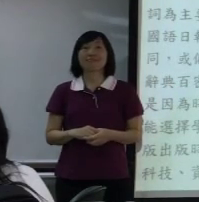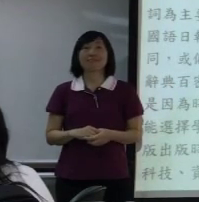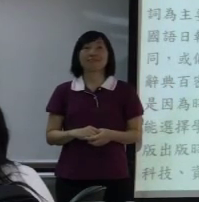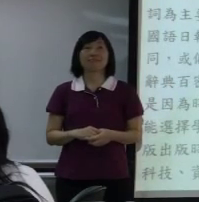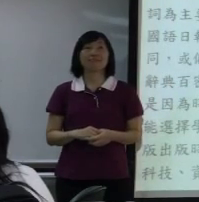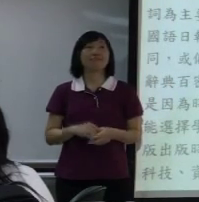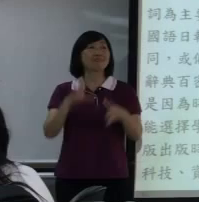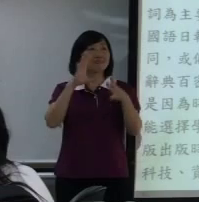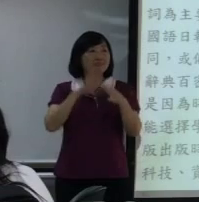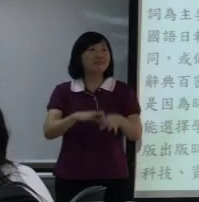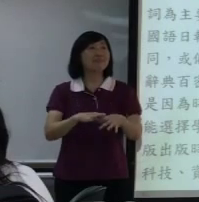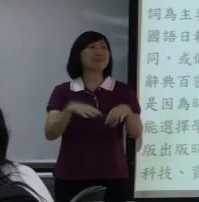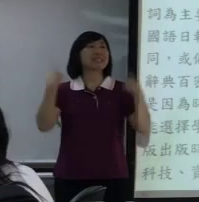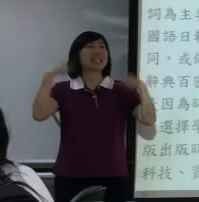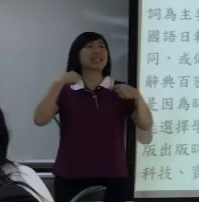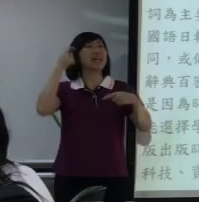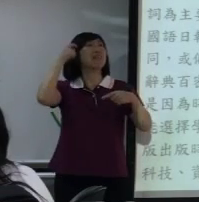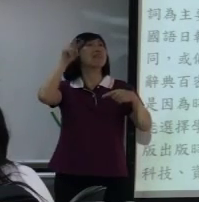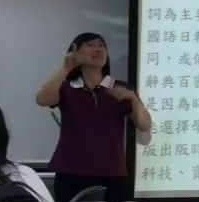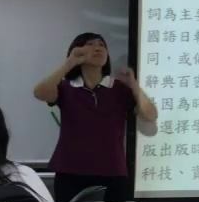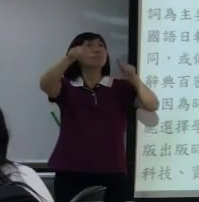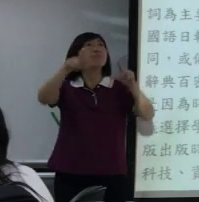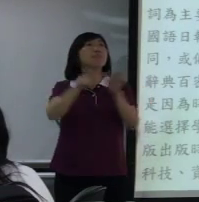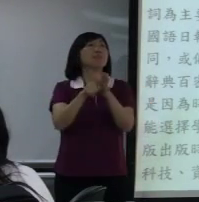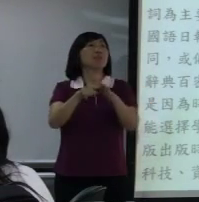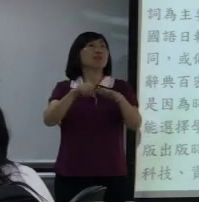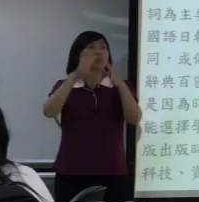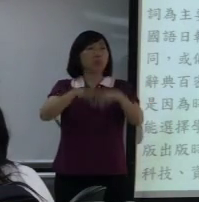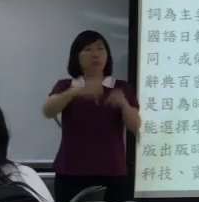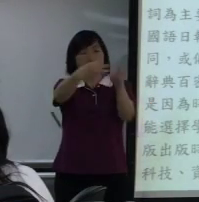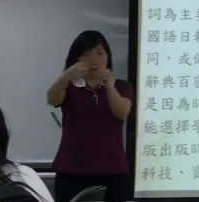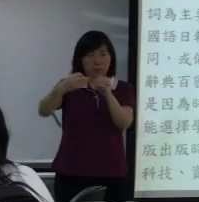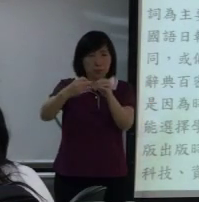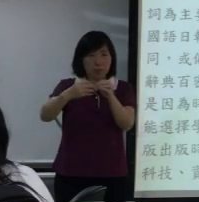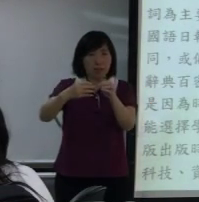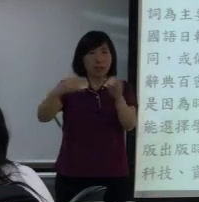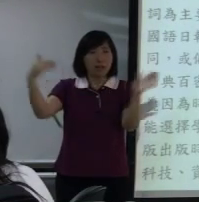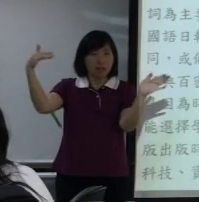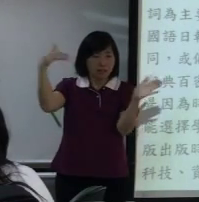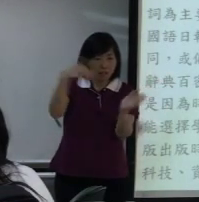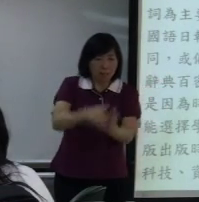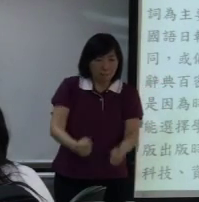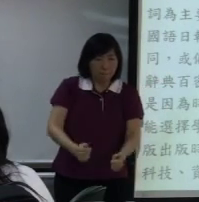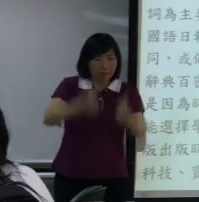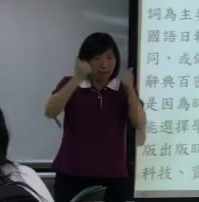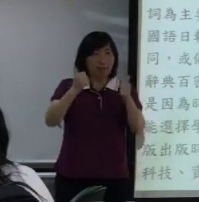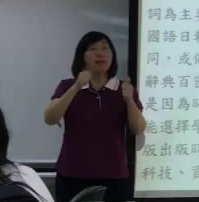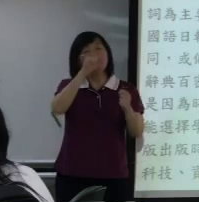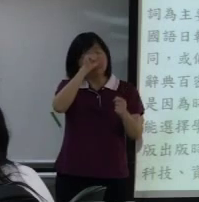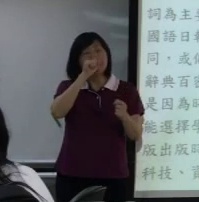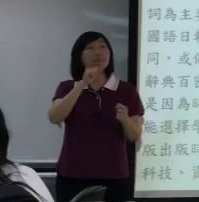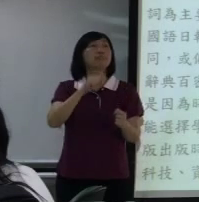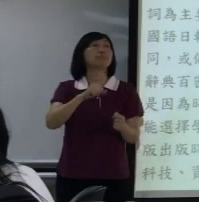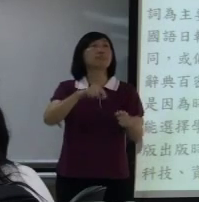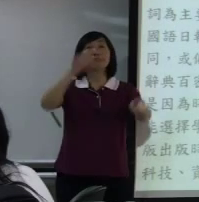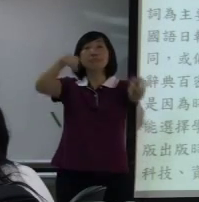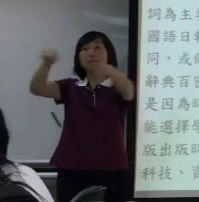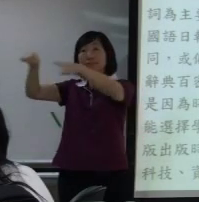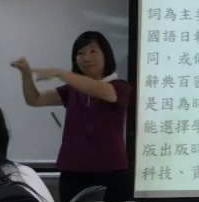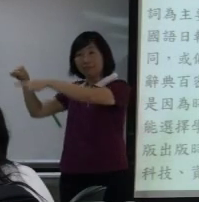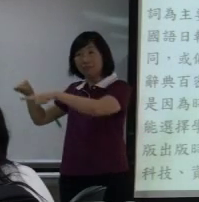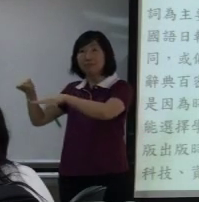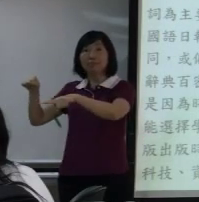在协商，在协调到达成共识。好，大家都同意